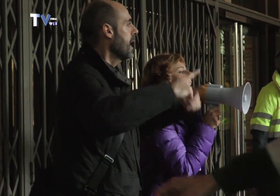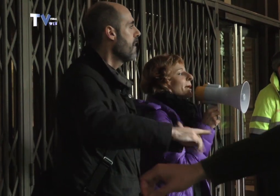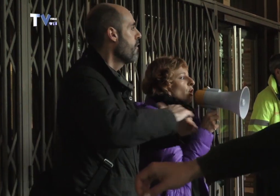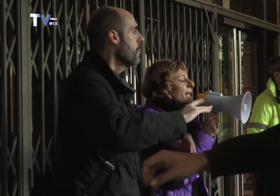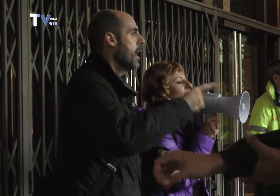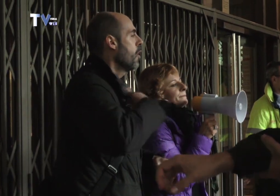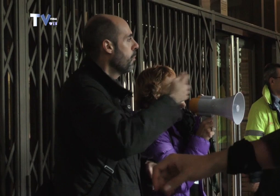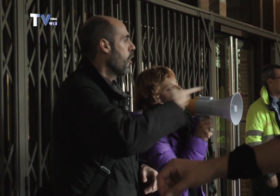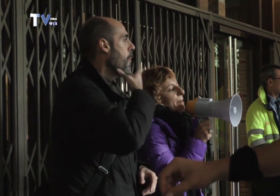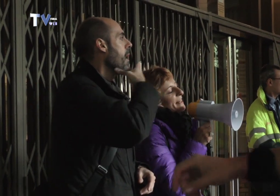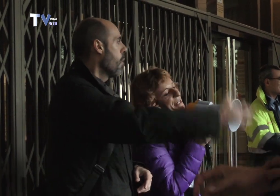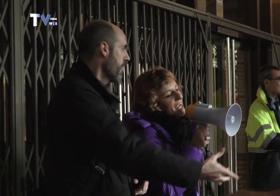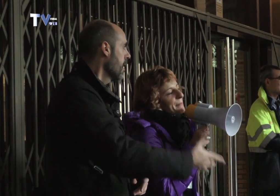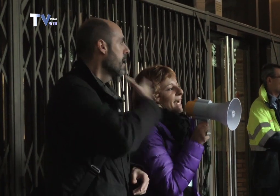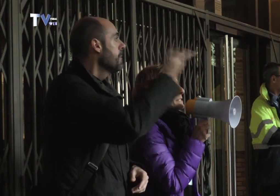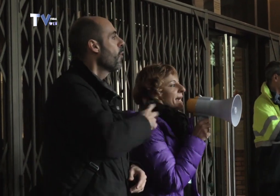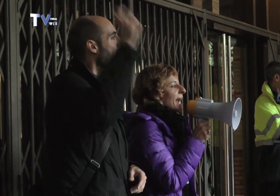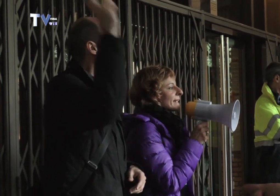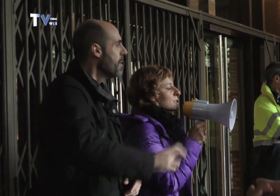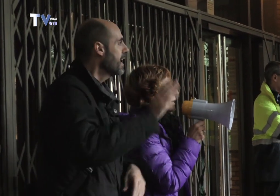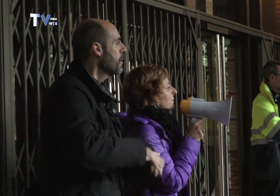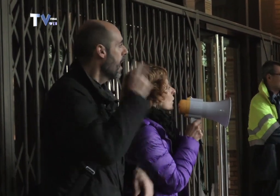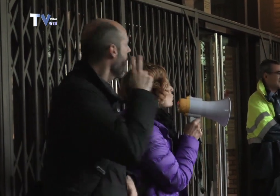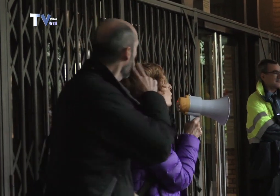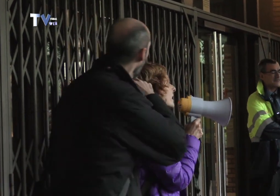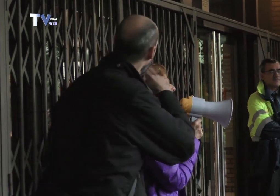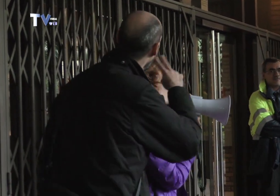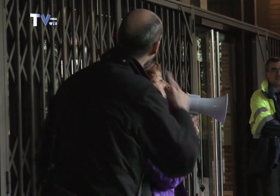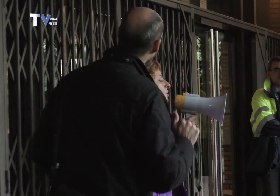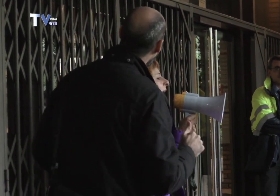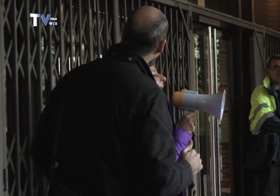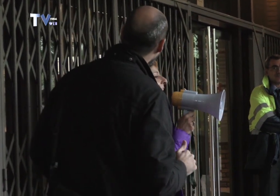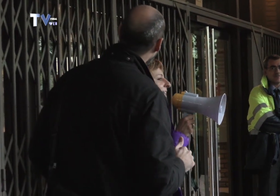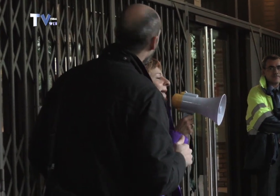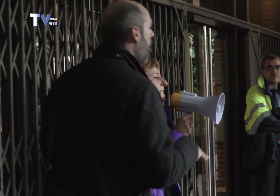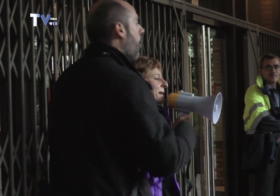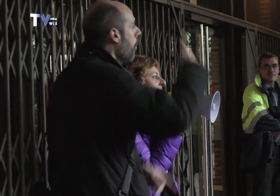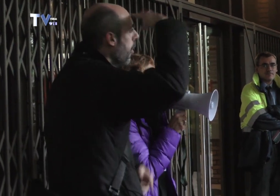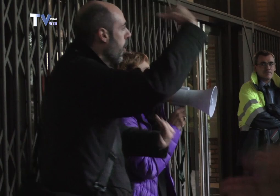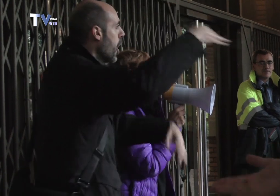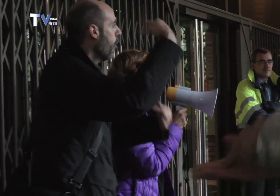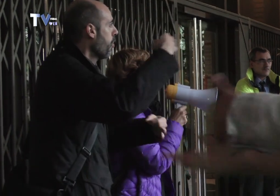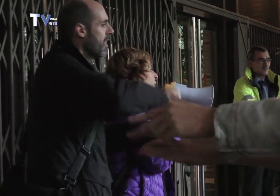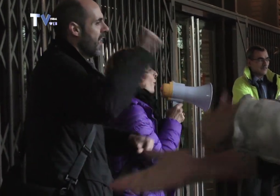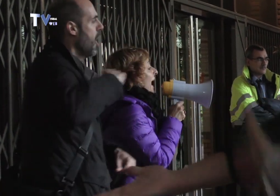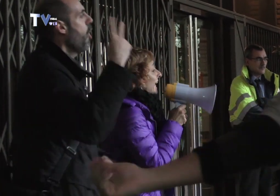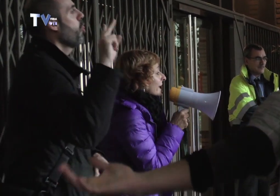em faria vergonya haver de baixar a mirar les pancartes quan hem tingut dues reunions. Estem a l'espera d'una reunió a la